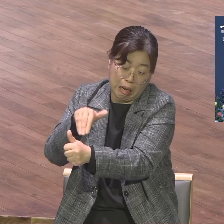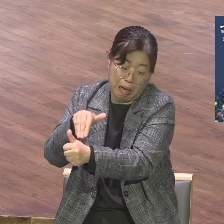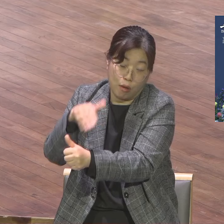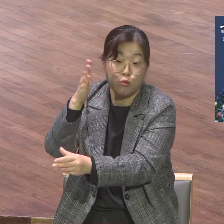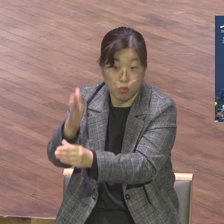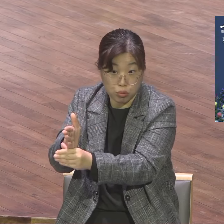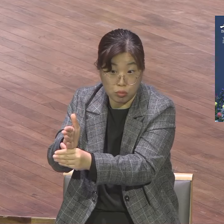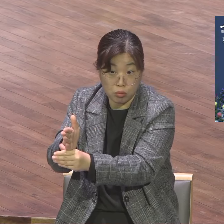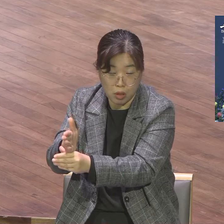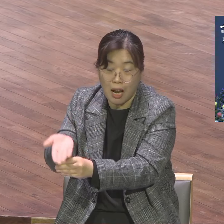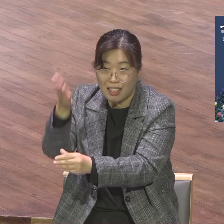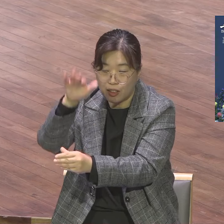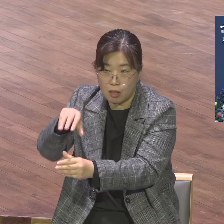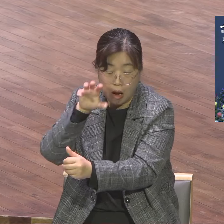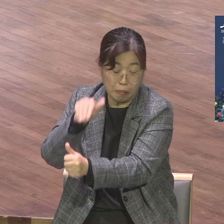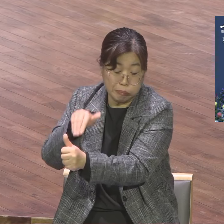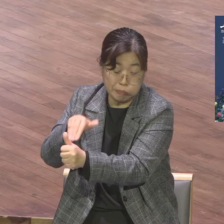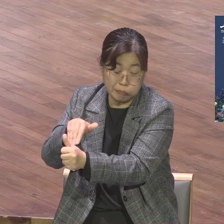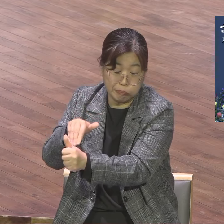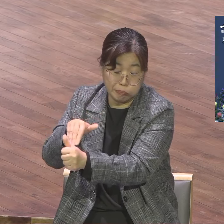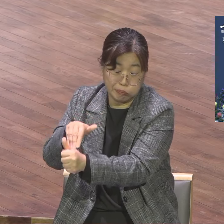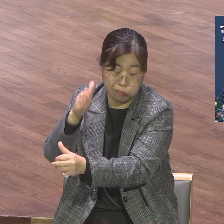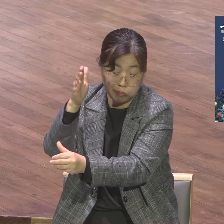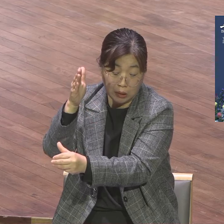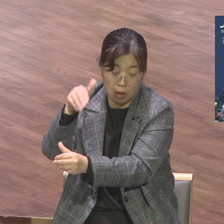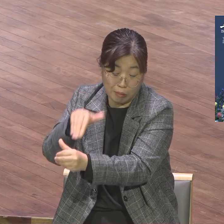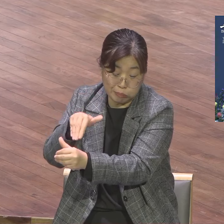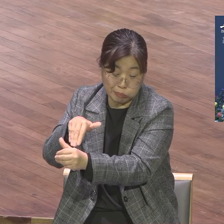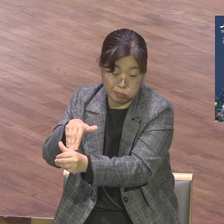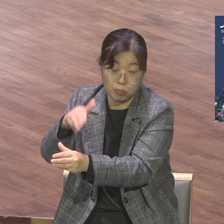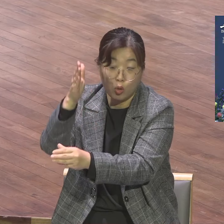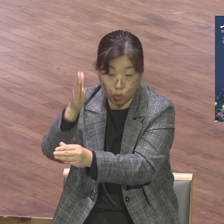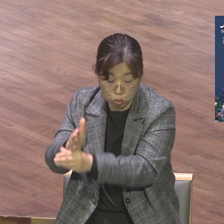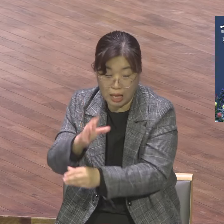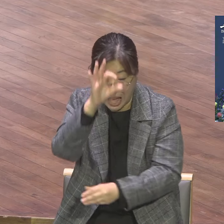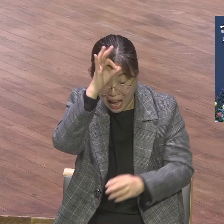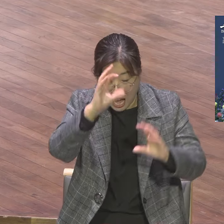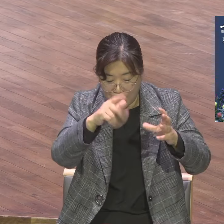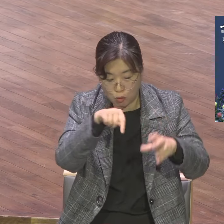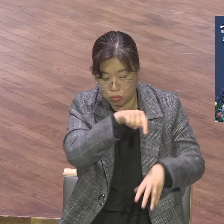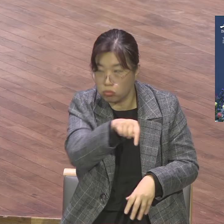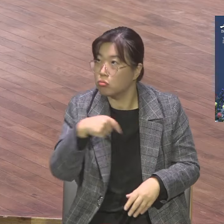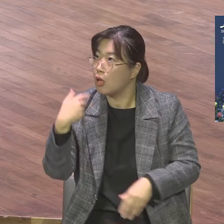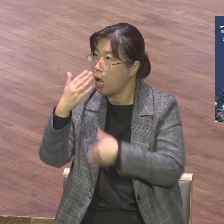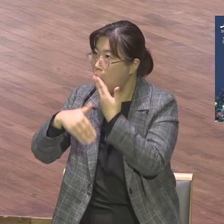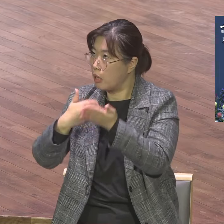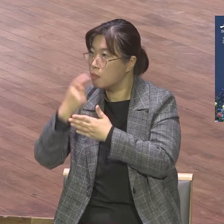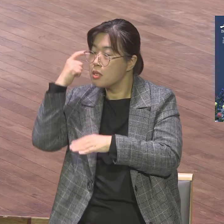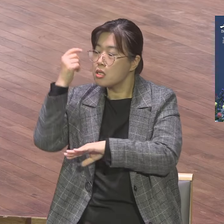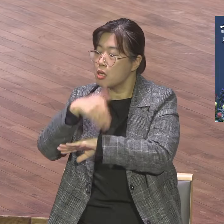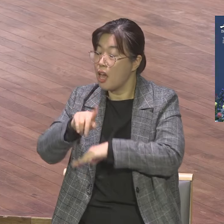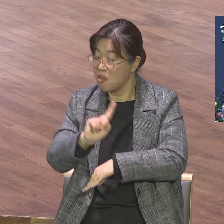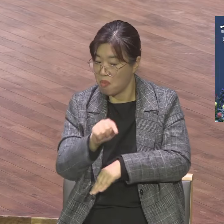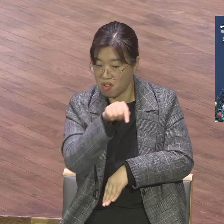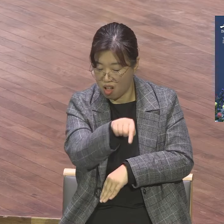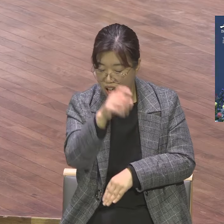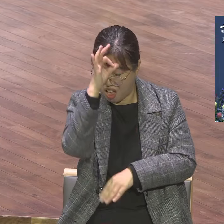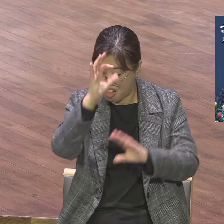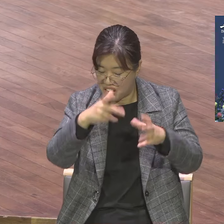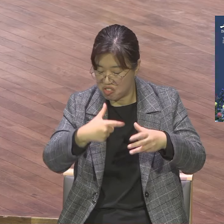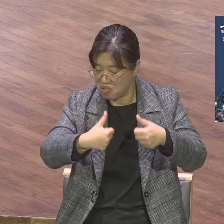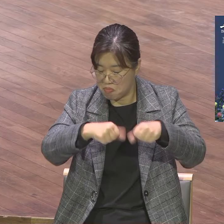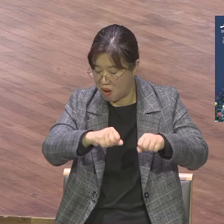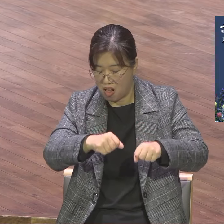하나님 멸망시킨다니, 야, 우리는 이제 살았구나. 하나님께서 아수르를 심판하시고 장차 포로로 잡혀가 있을 이스라엘을